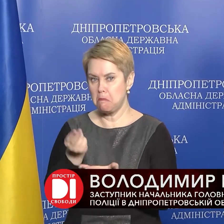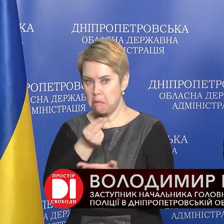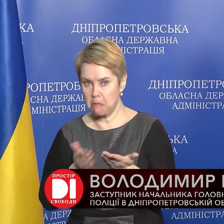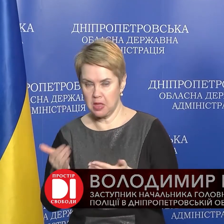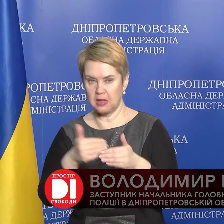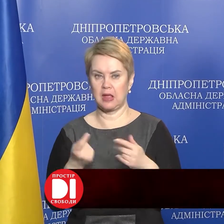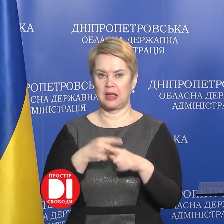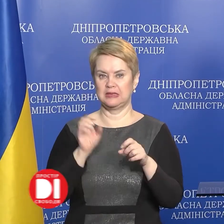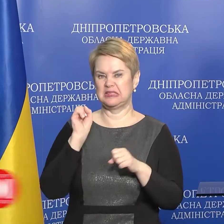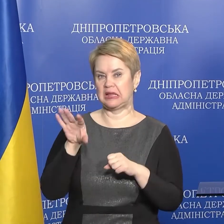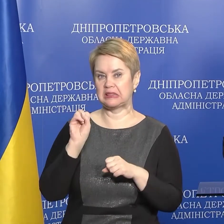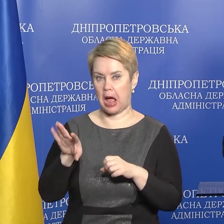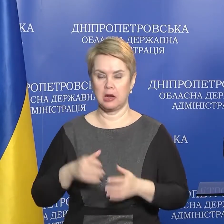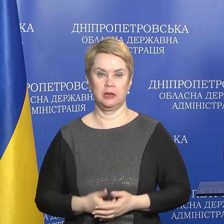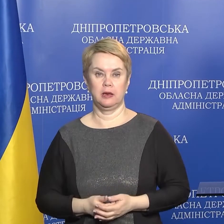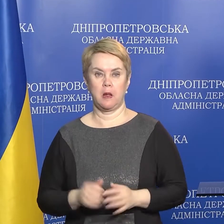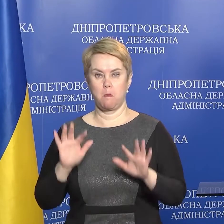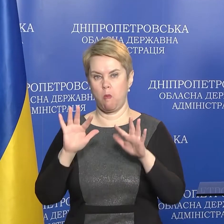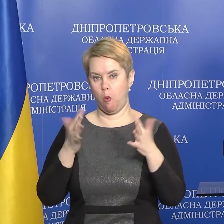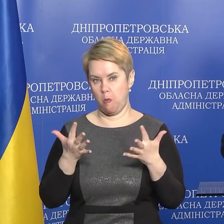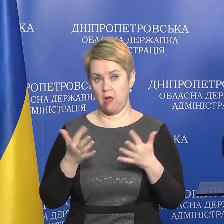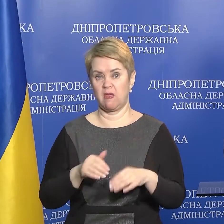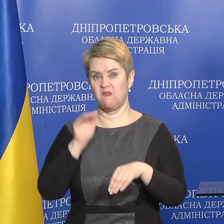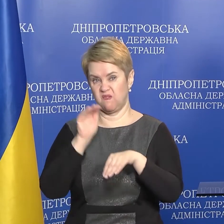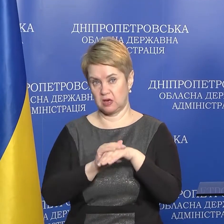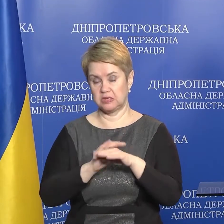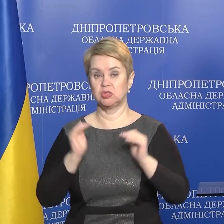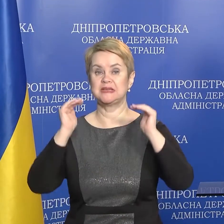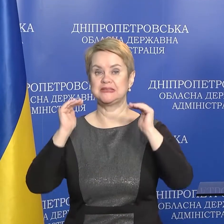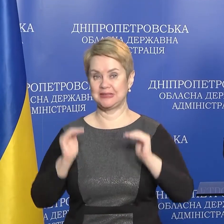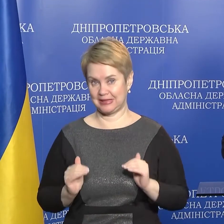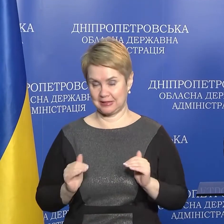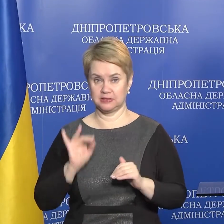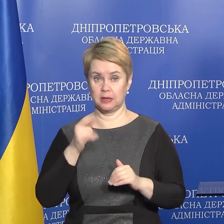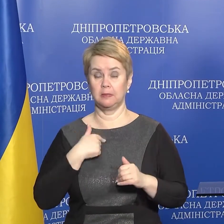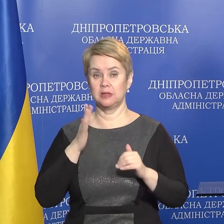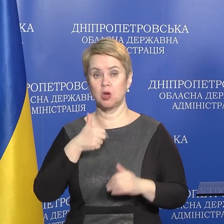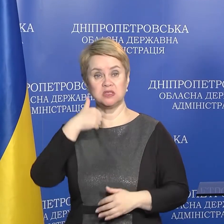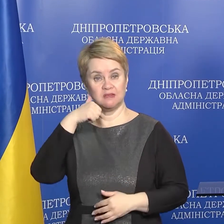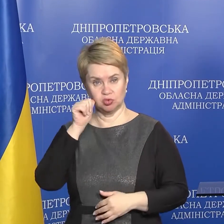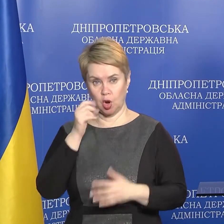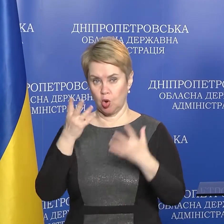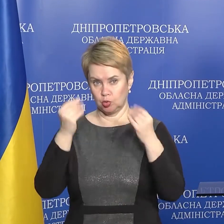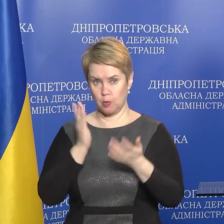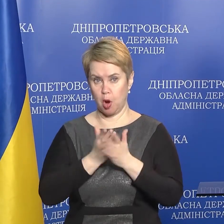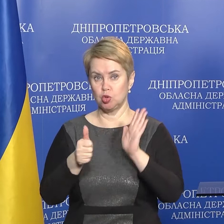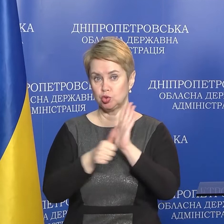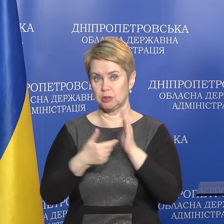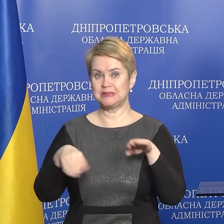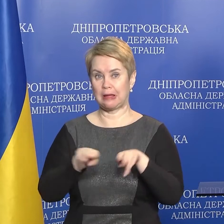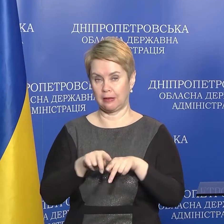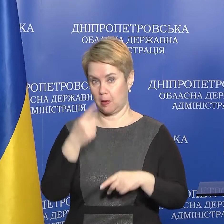або якісь там сигнальні моменти, воно фактично знизилося. І ми тільки за вчорашню добу маємо 6